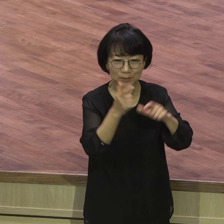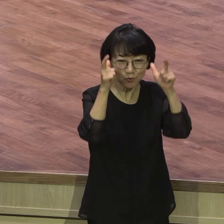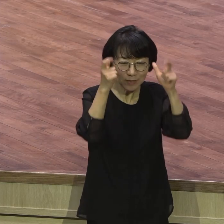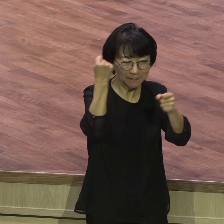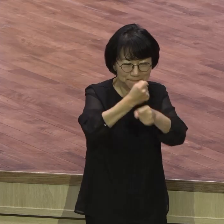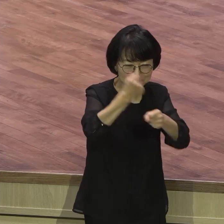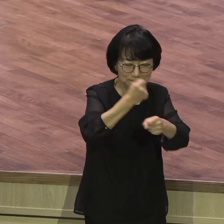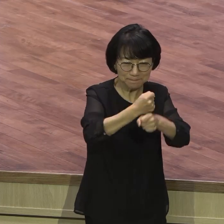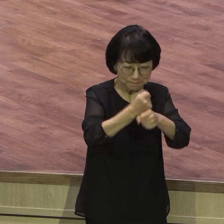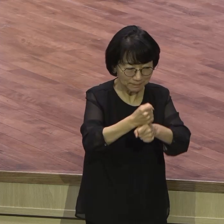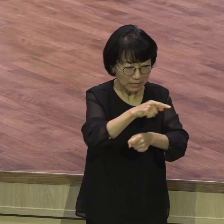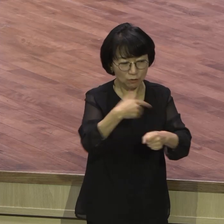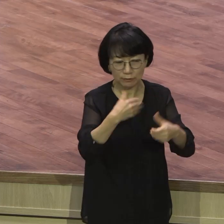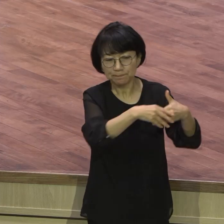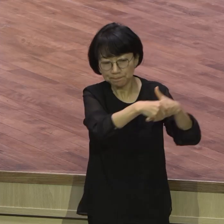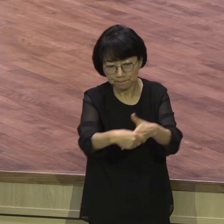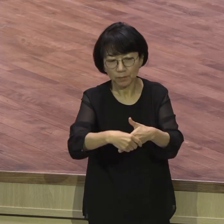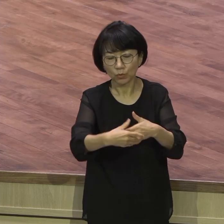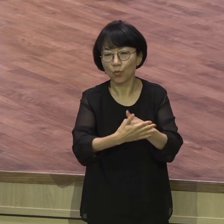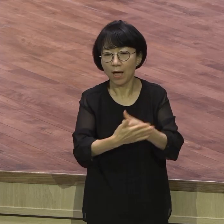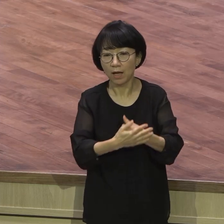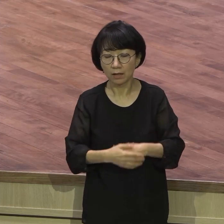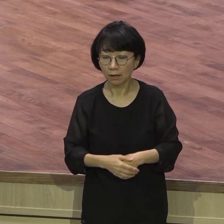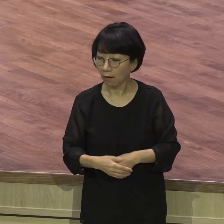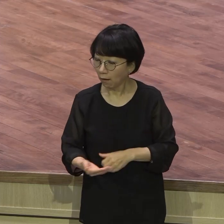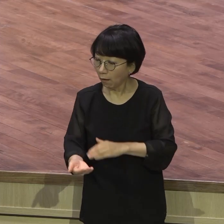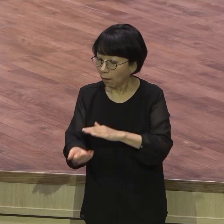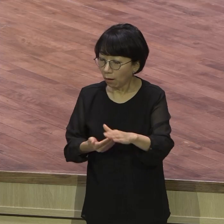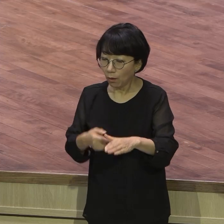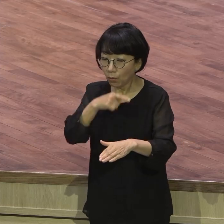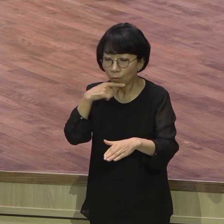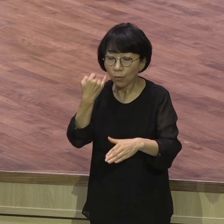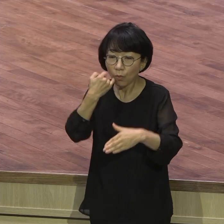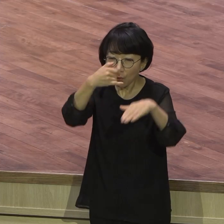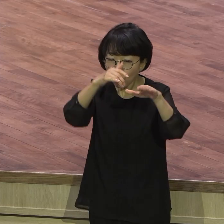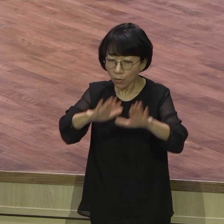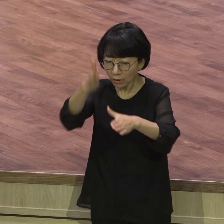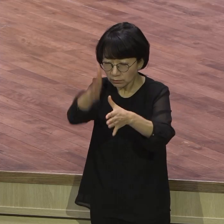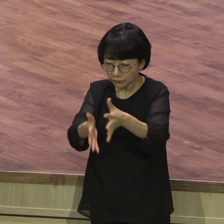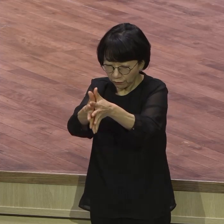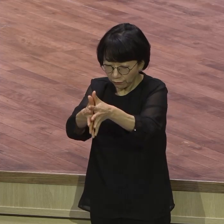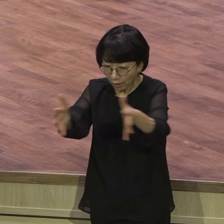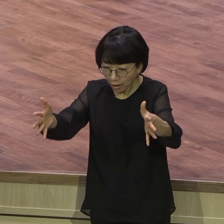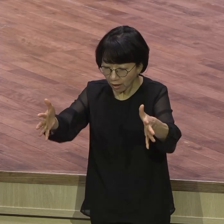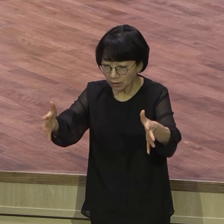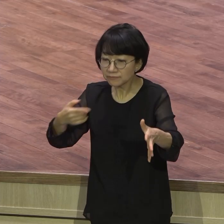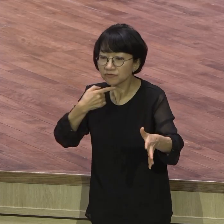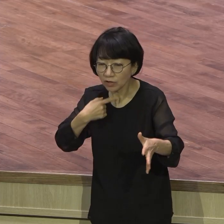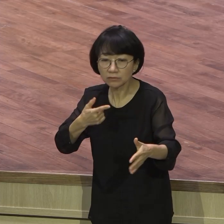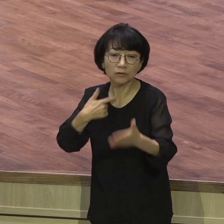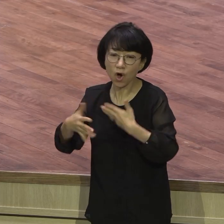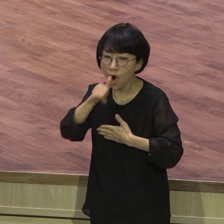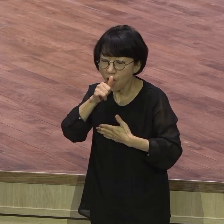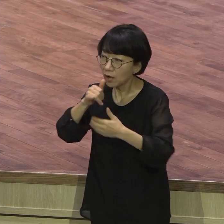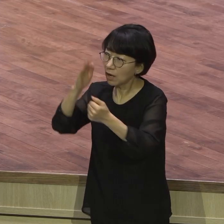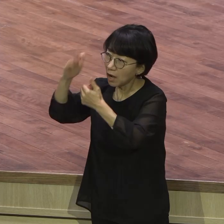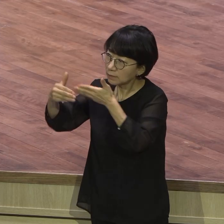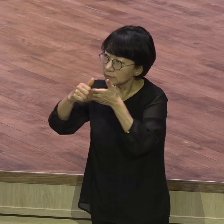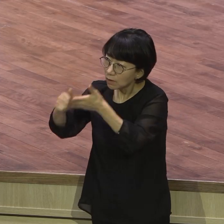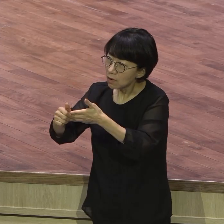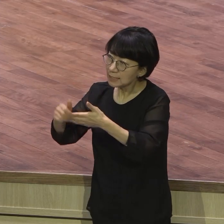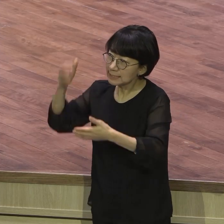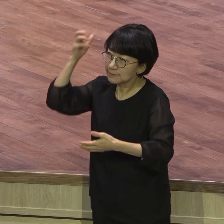것도 보고 다 봤으면서도 하나님 인도하시면서 봤으면서도 당장 그냥 지도자 모습 그리다가 흔들려 버려요 니